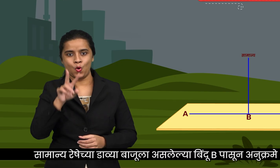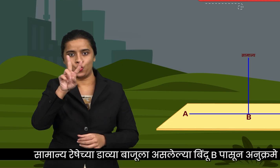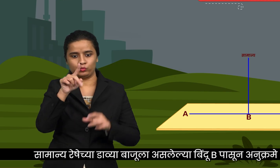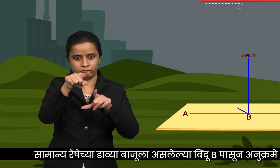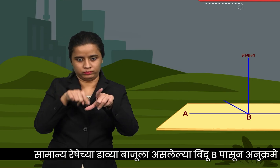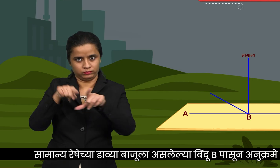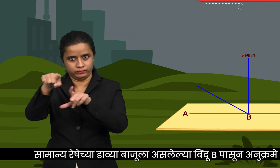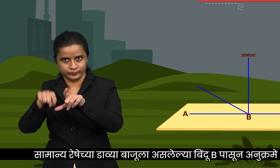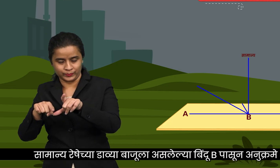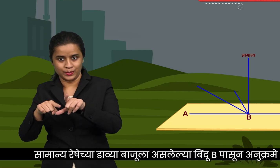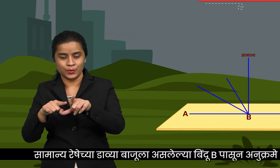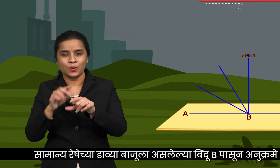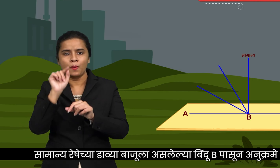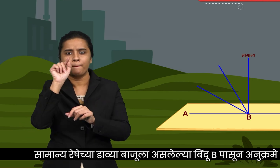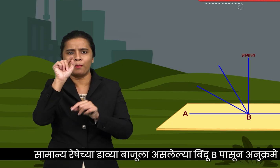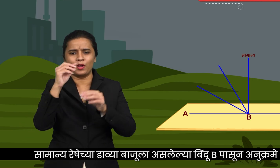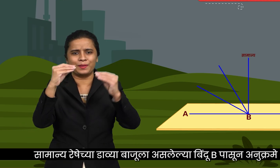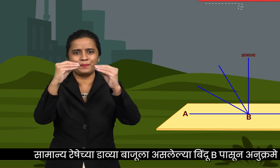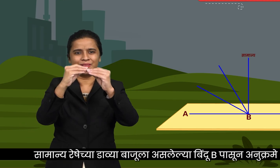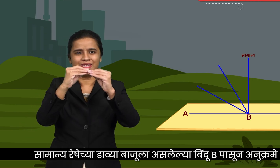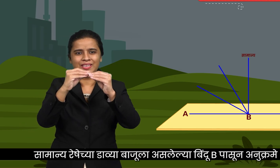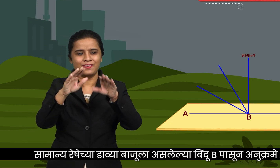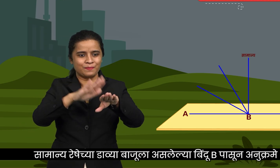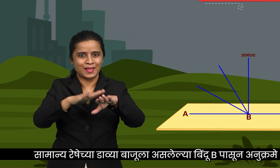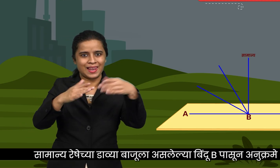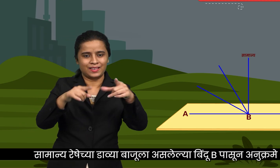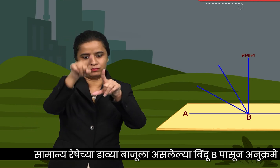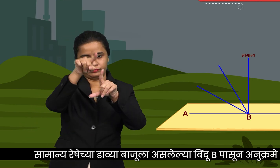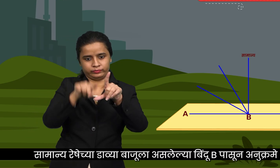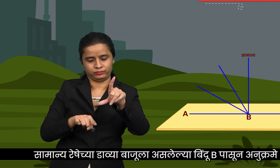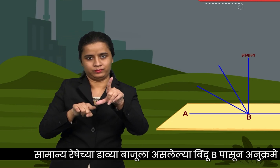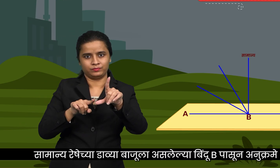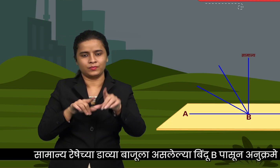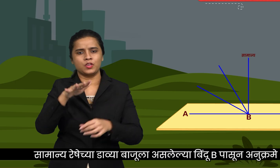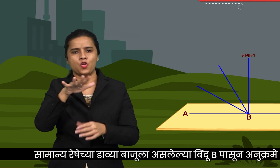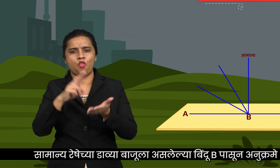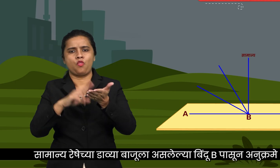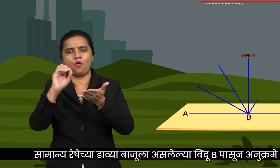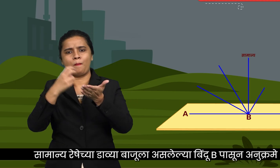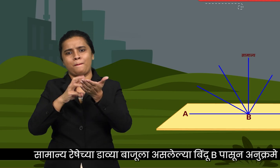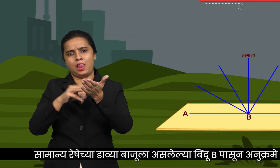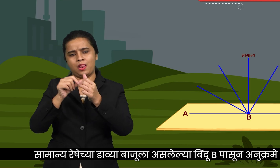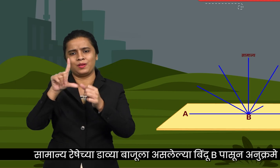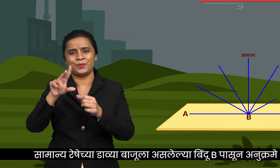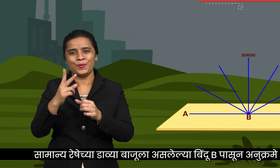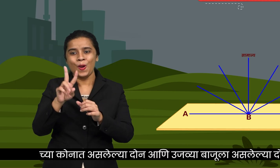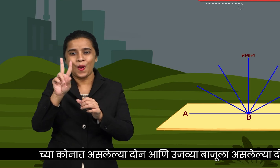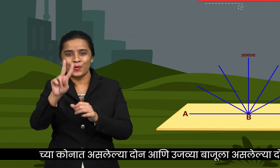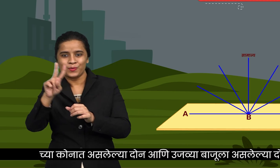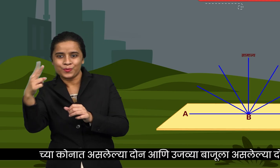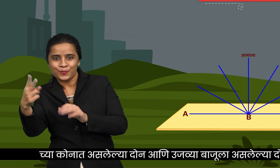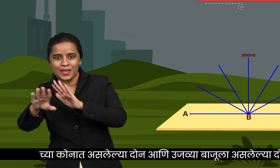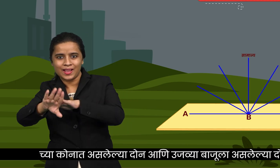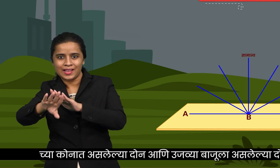सामान्य रेषेच्या डाव्या बाजूला असलेल्या बिंदू बी पासून अनुक्रमे 30 डिग्री आणि 60